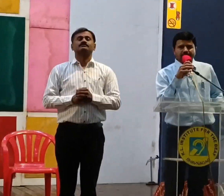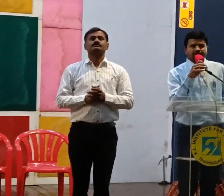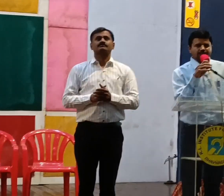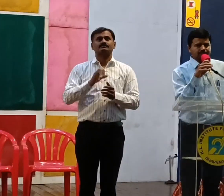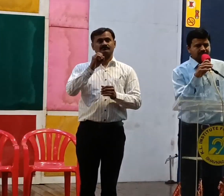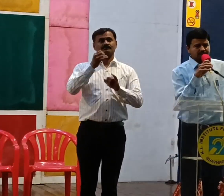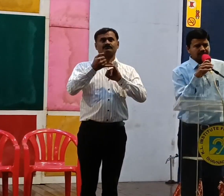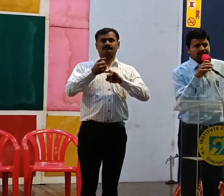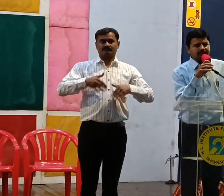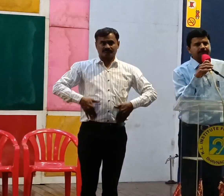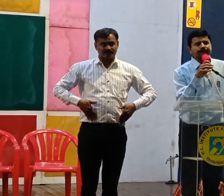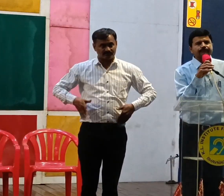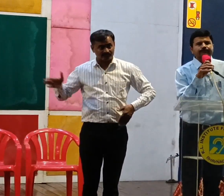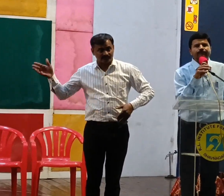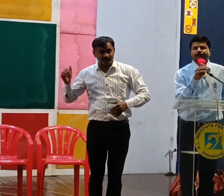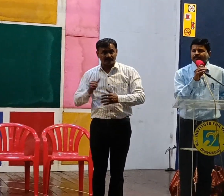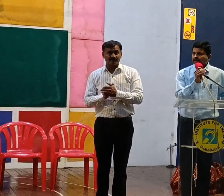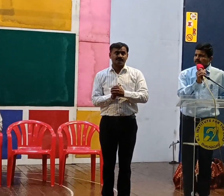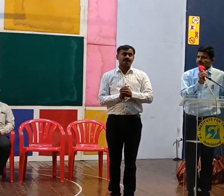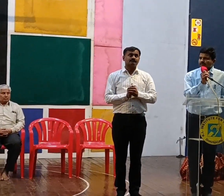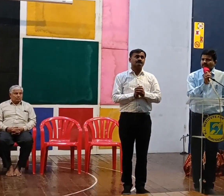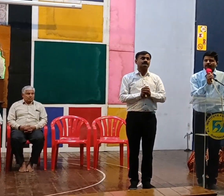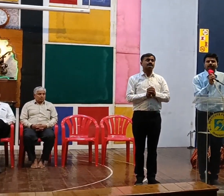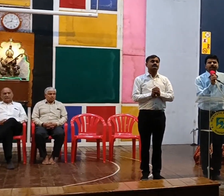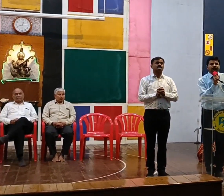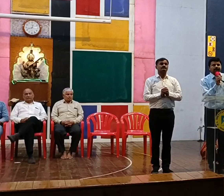ઓએસ શ્રી સૂર્યકાંતભાઈ,